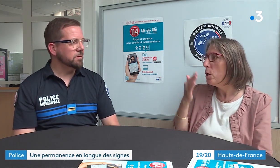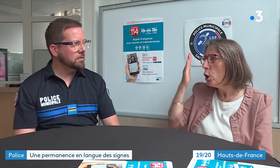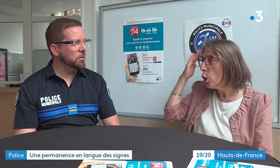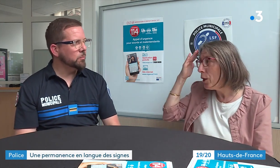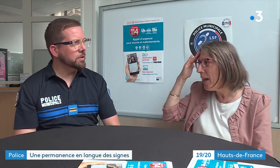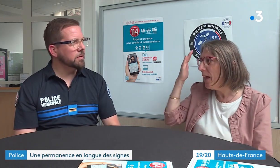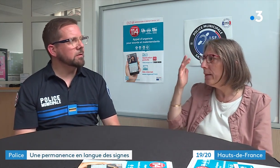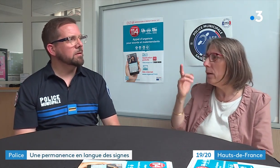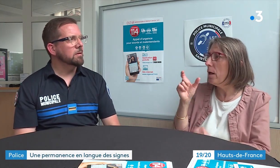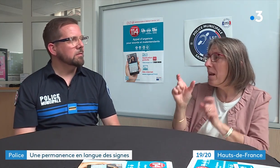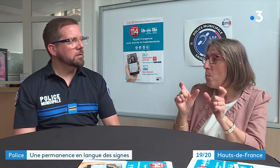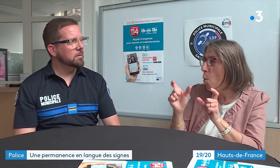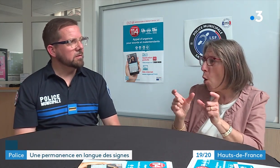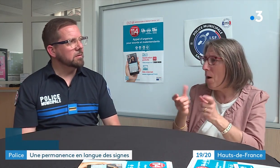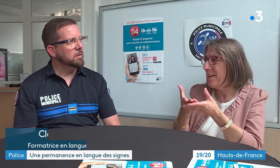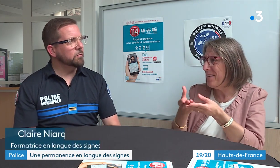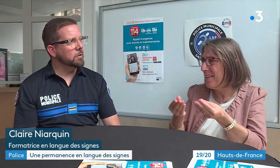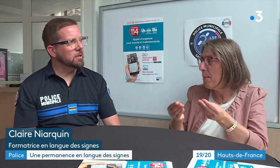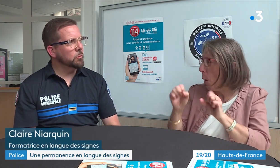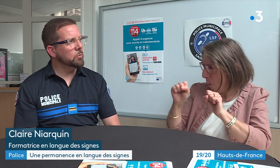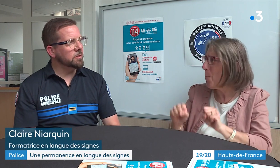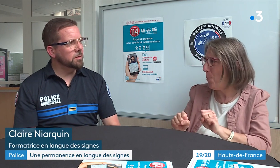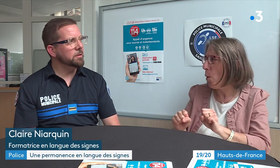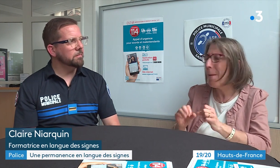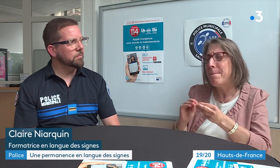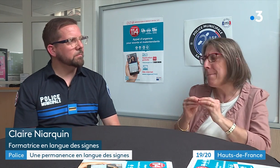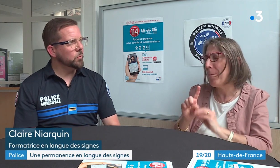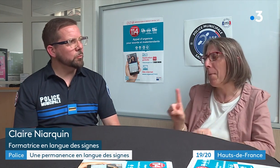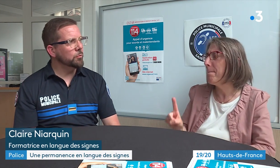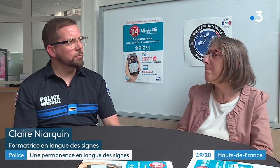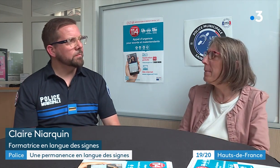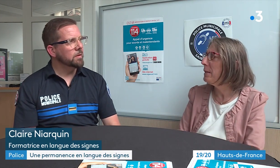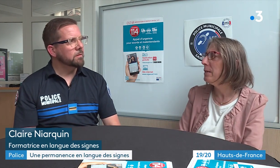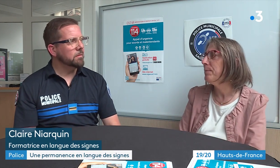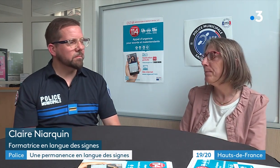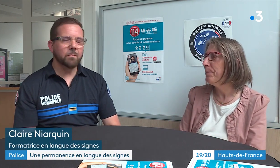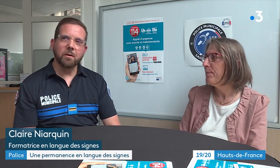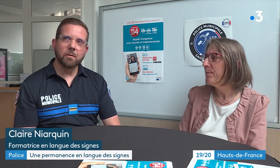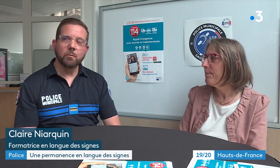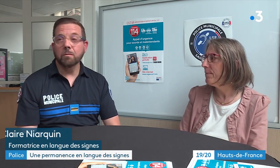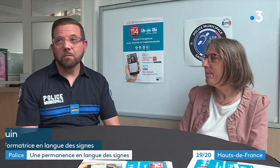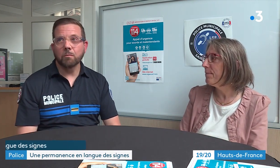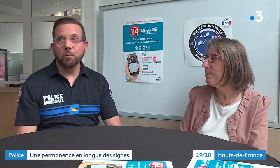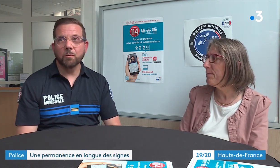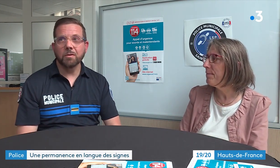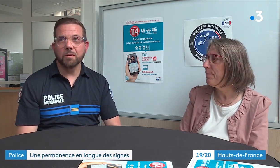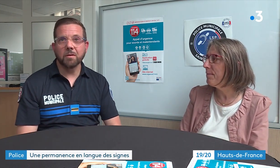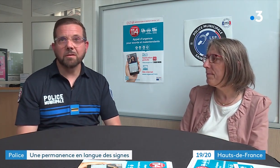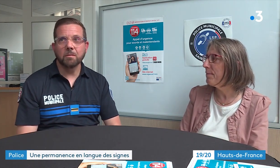C'est pas compliqué. Il faut connaître les mots, les signes. On peut. Mais oui, globalement, c'est accessible à